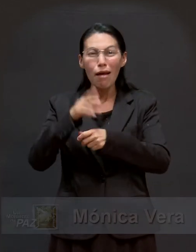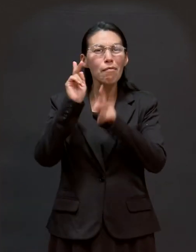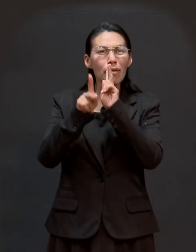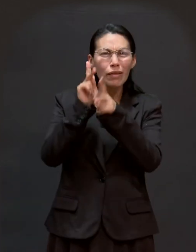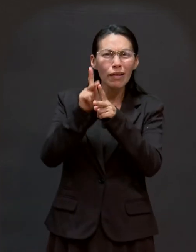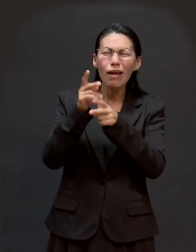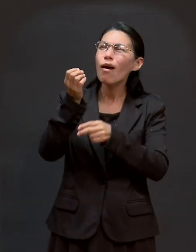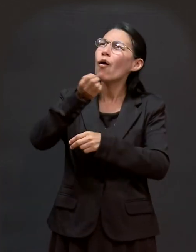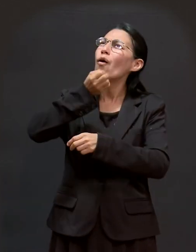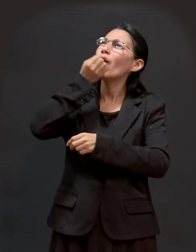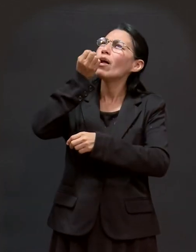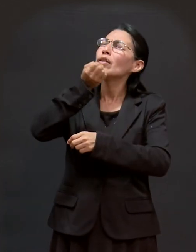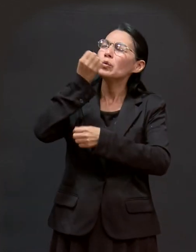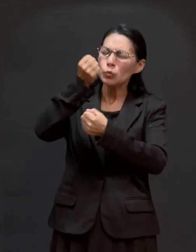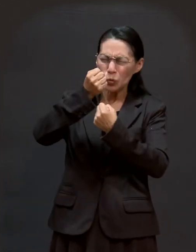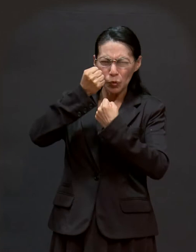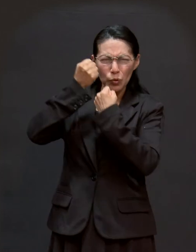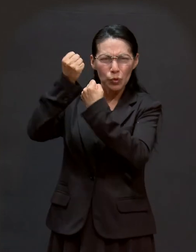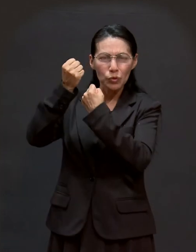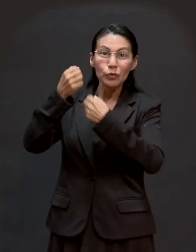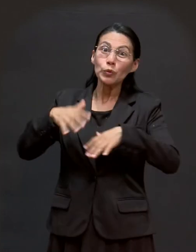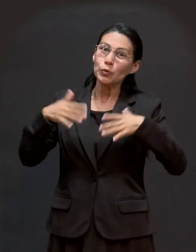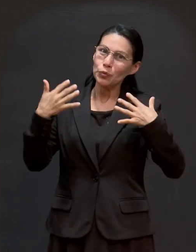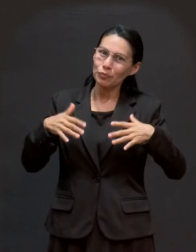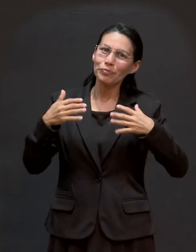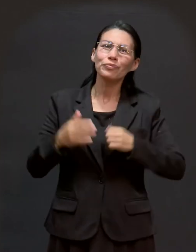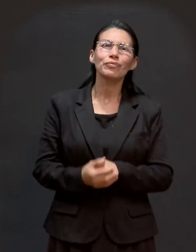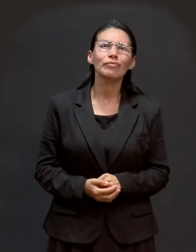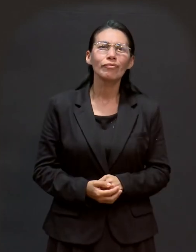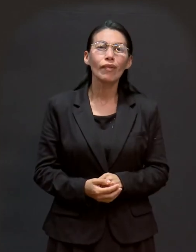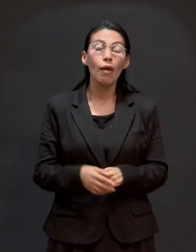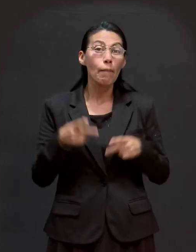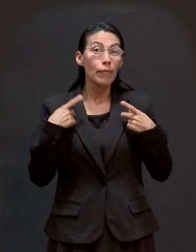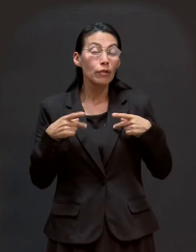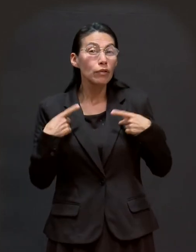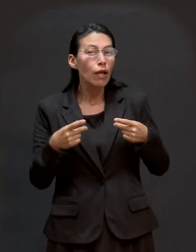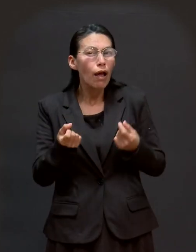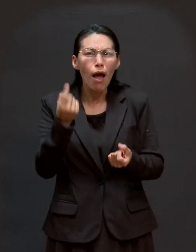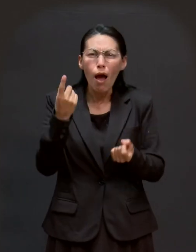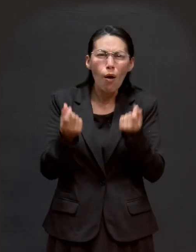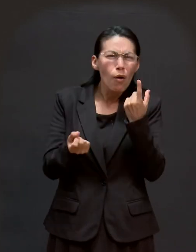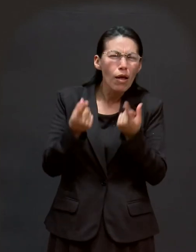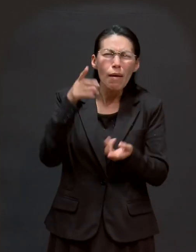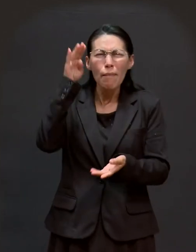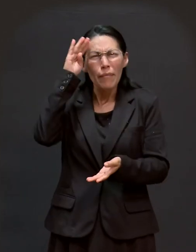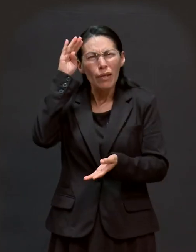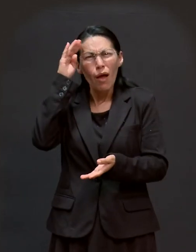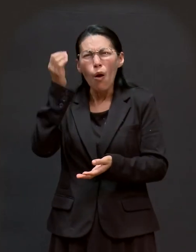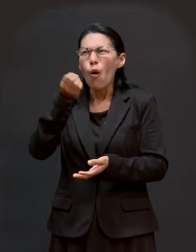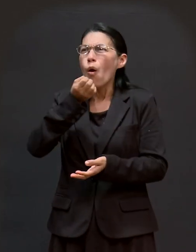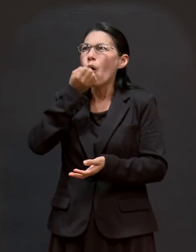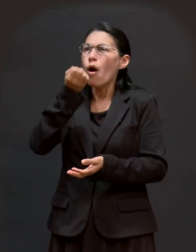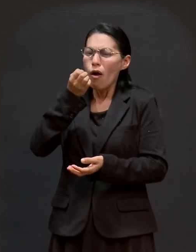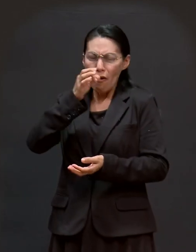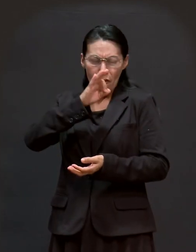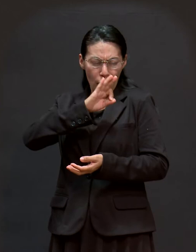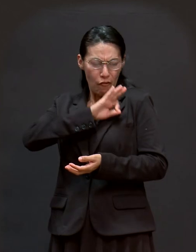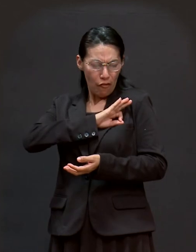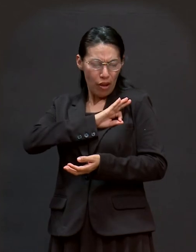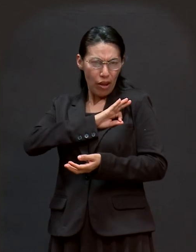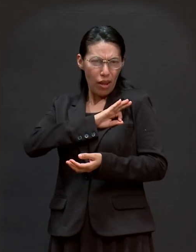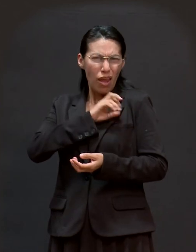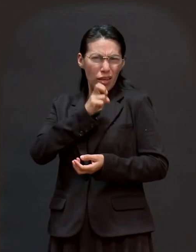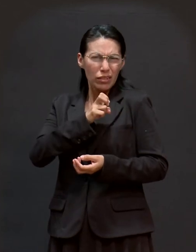sobre el poder de la oración algunos tienen la idea de que la oración de fe es una